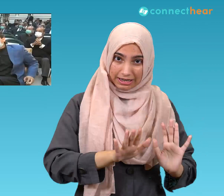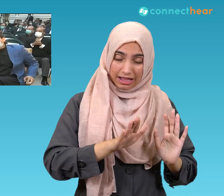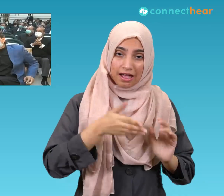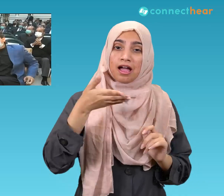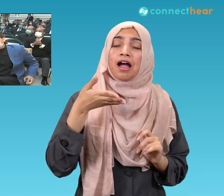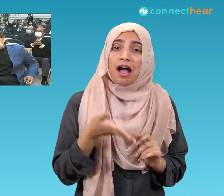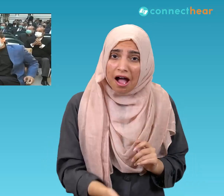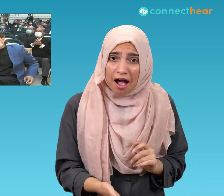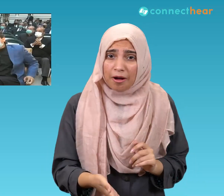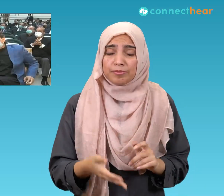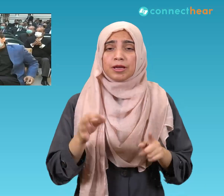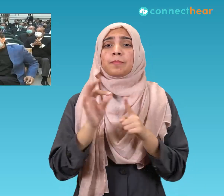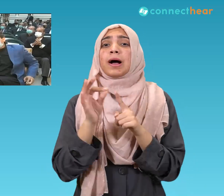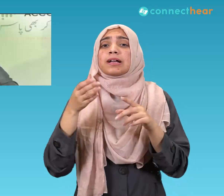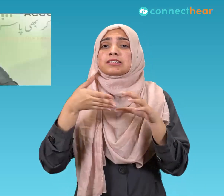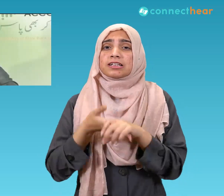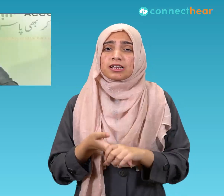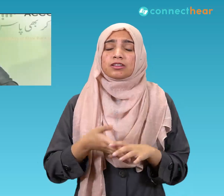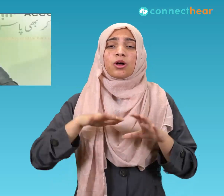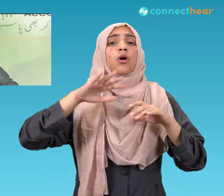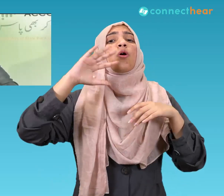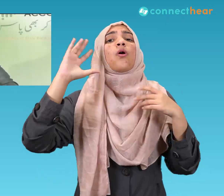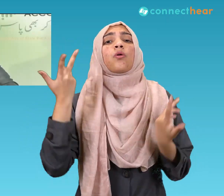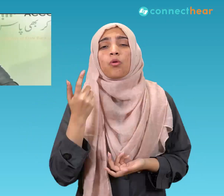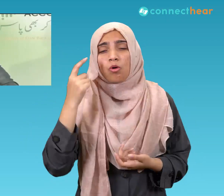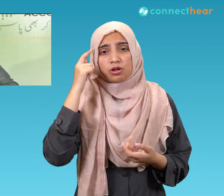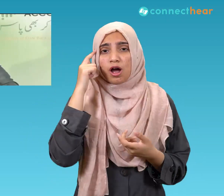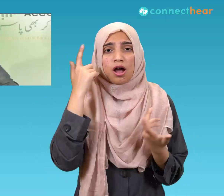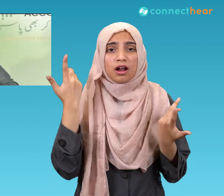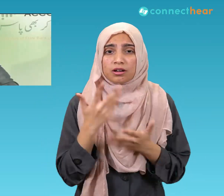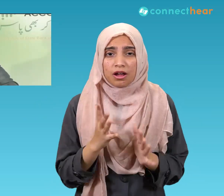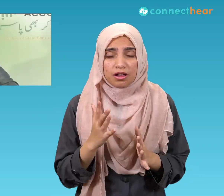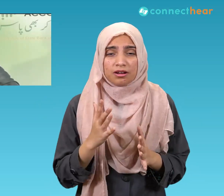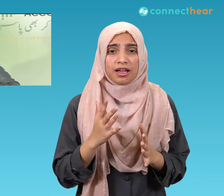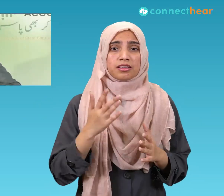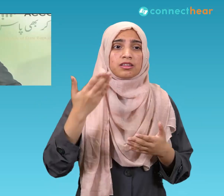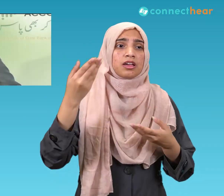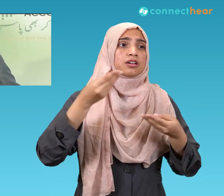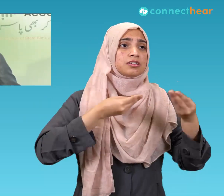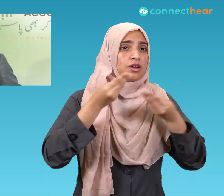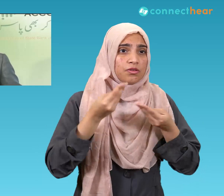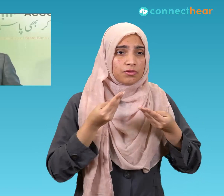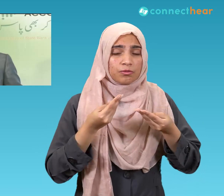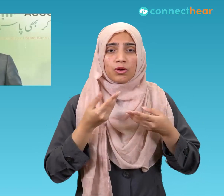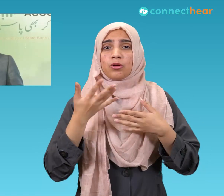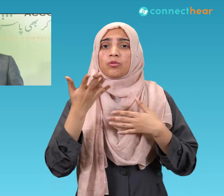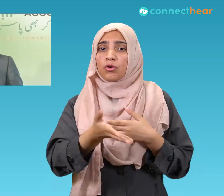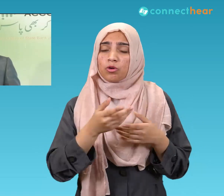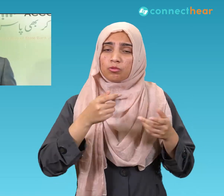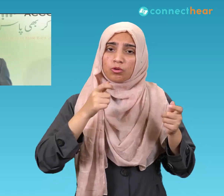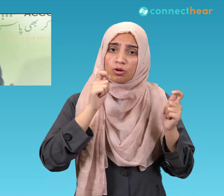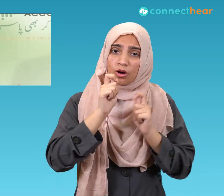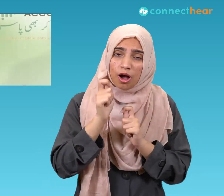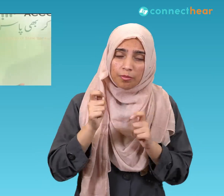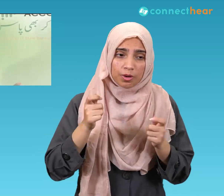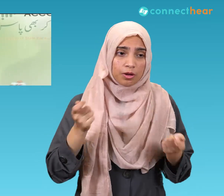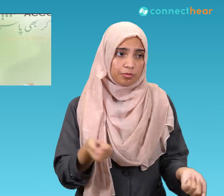ہے مارگیج فائنینسنگ کی, اور اس کی وجہ بھی تھی کیونکہ ہمارا ایک پرابلم تھا فور کلوجر لاز کا کہ